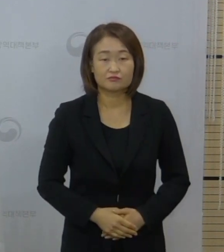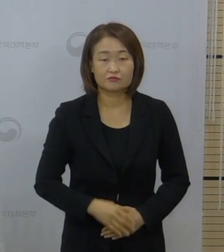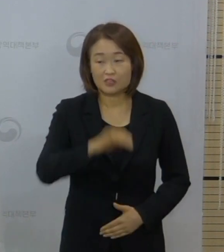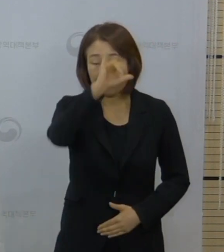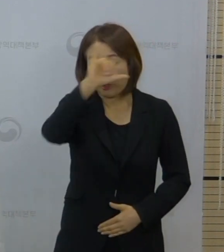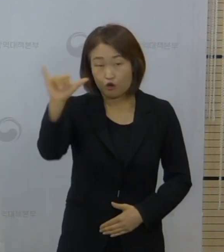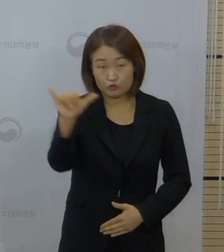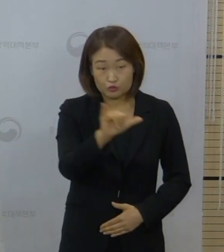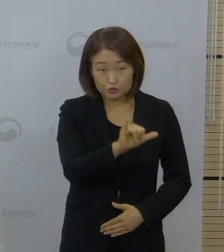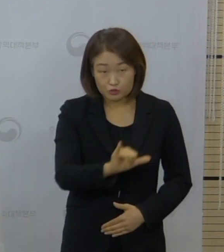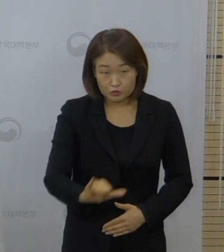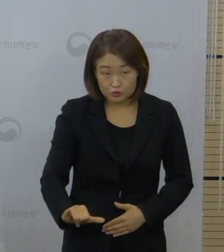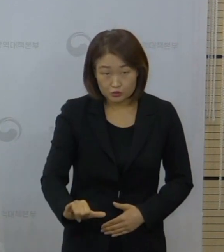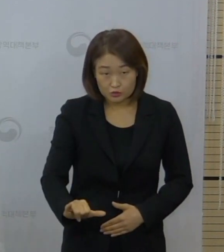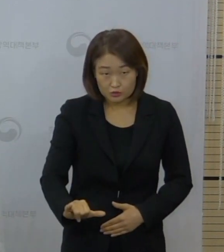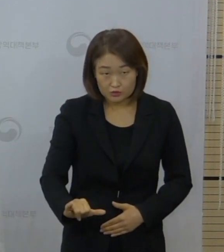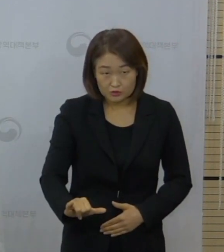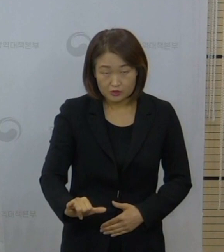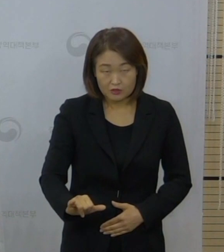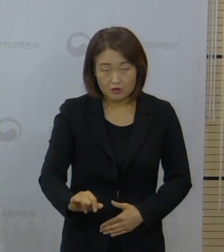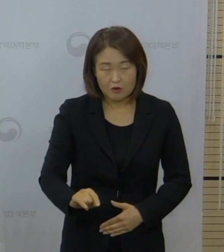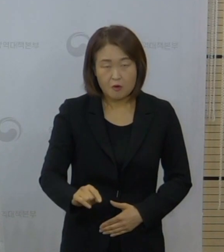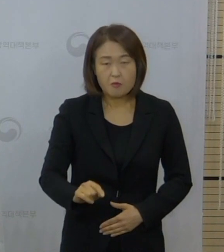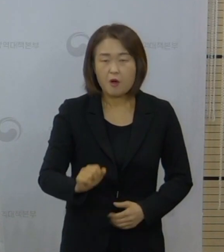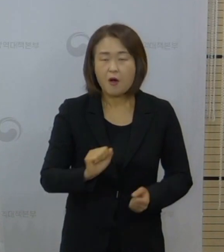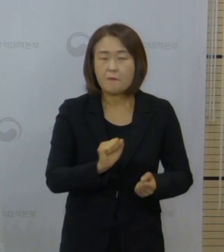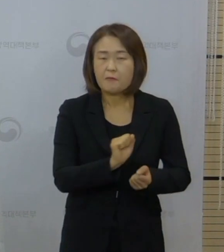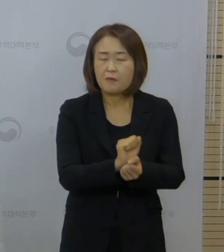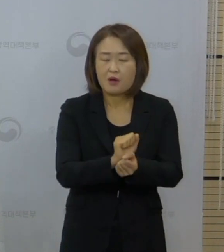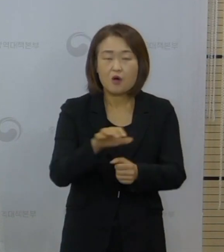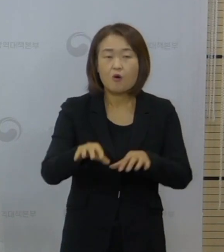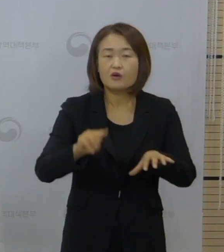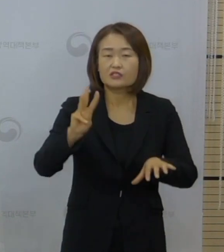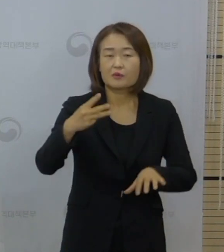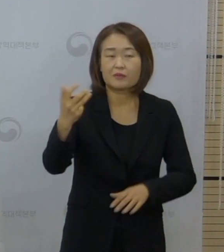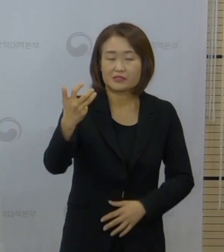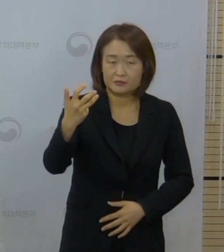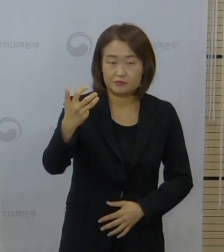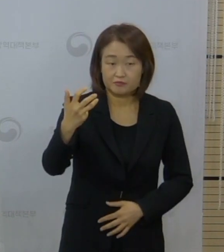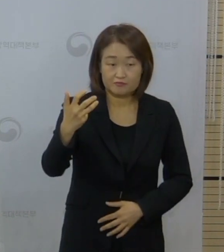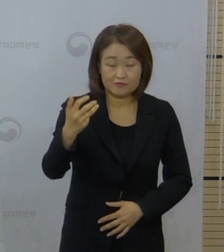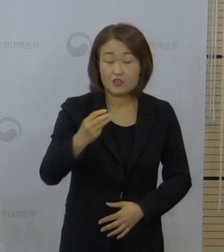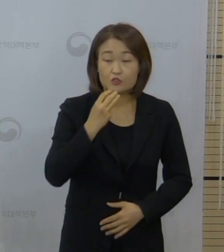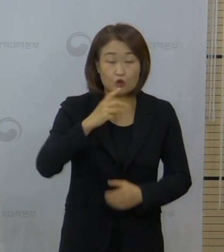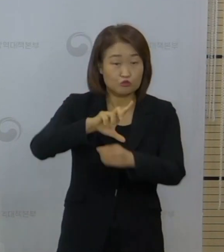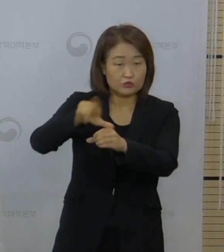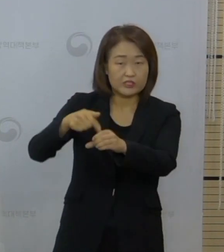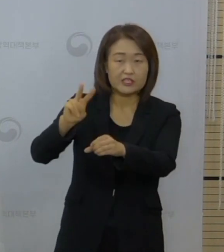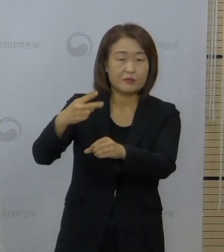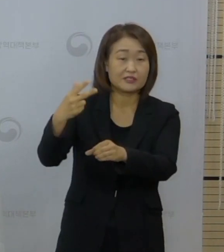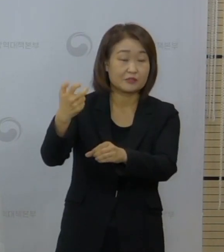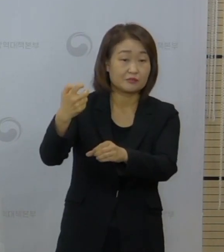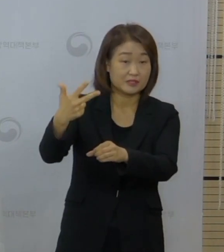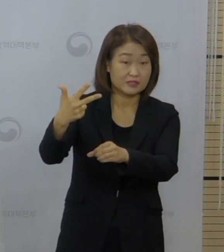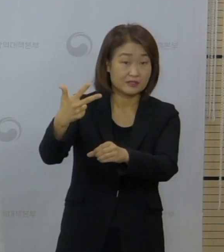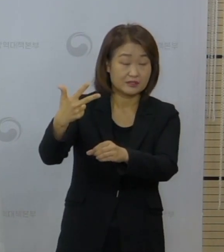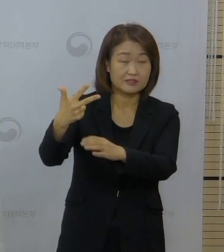국내 발생 380명입니다. 권역별로는 수도권이